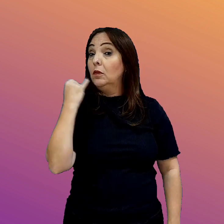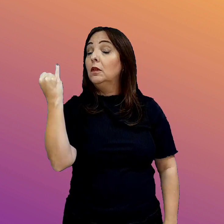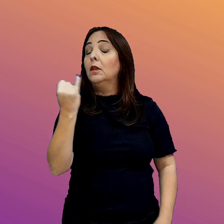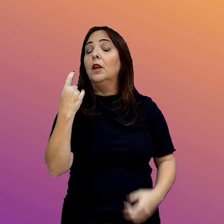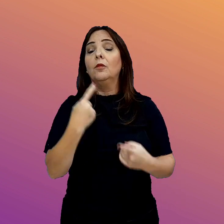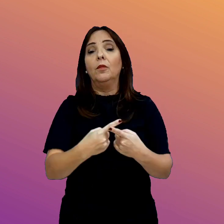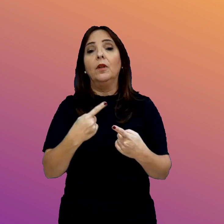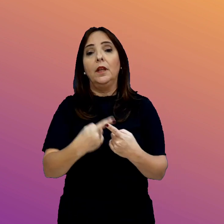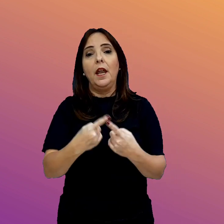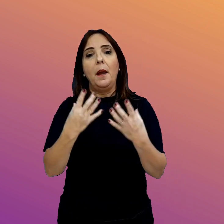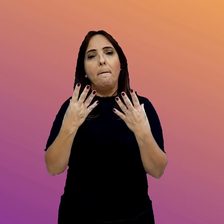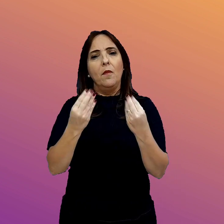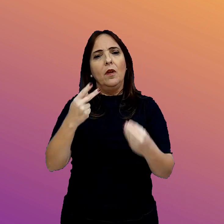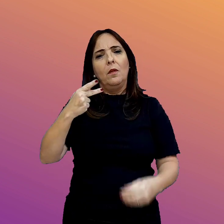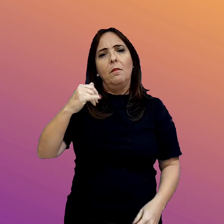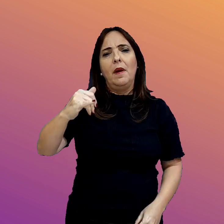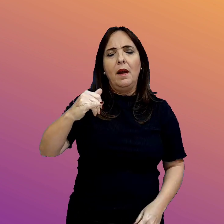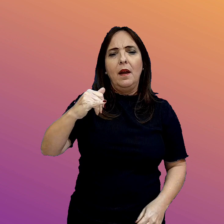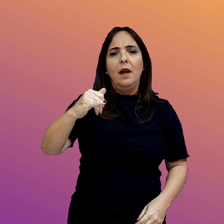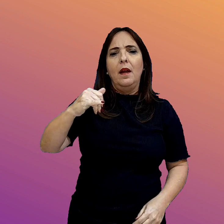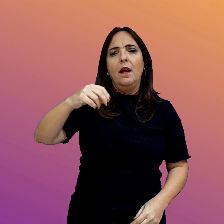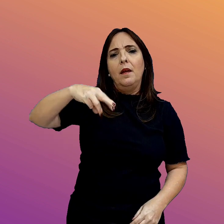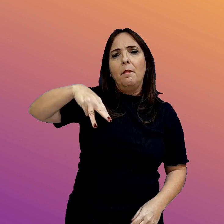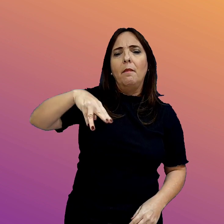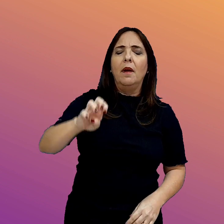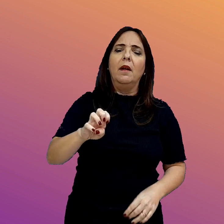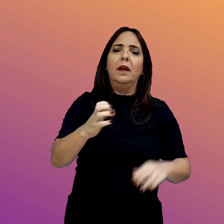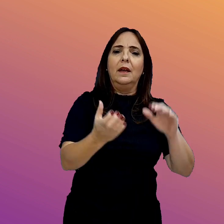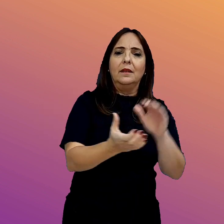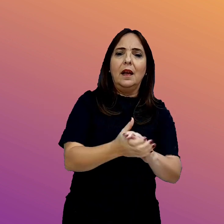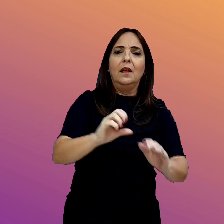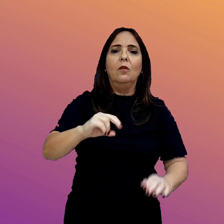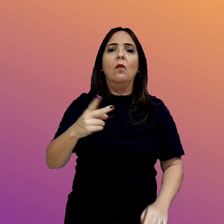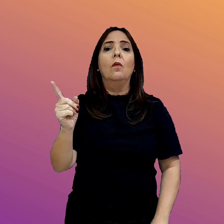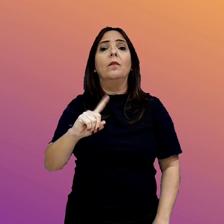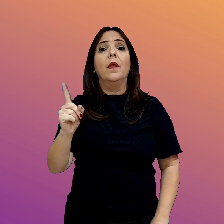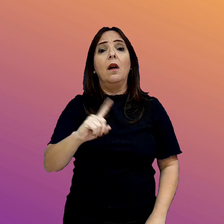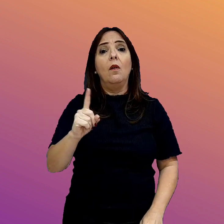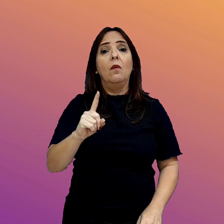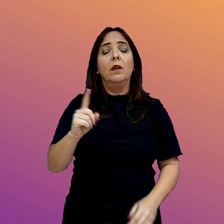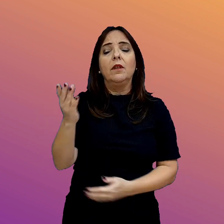pais, casados ou não, às vezes transferem para a igreja